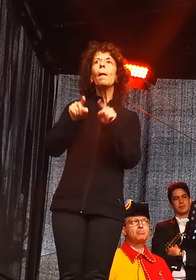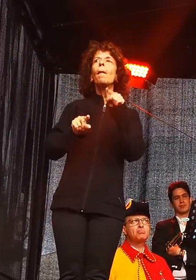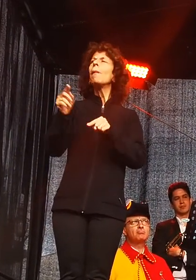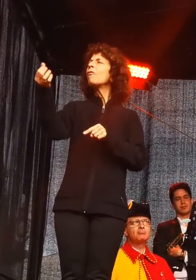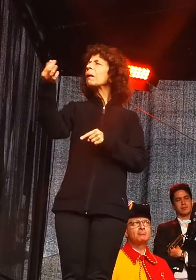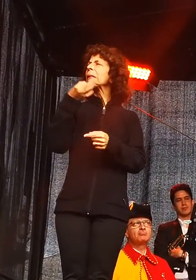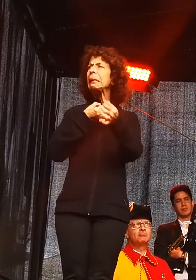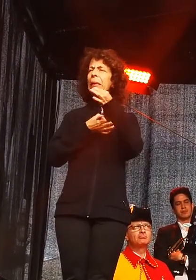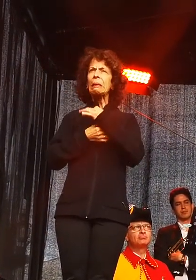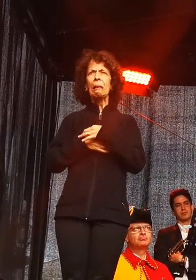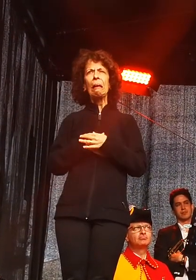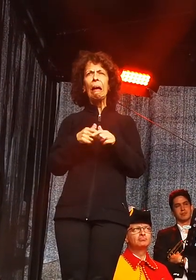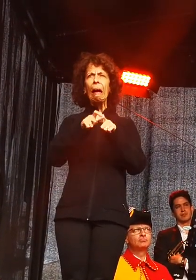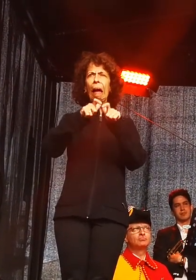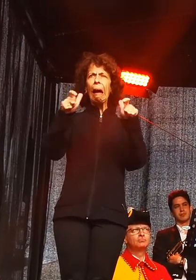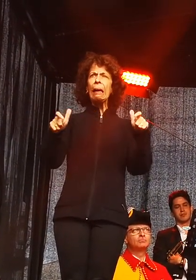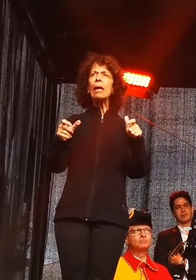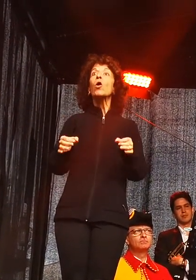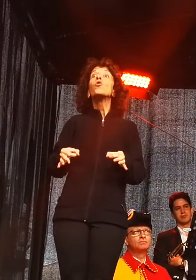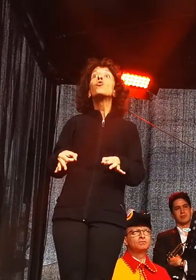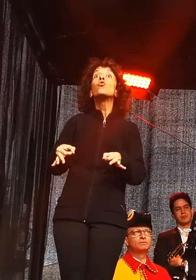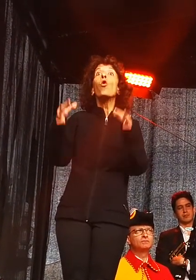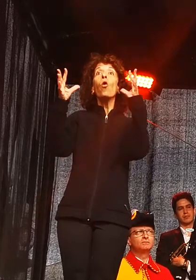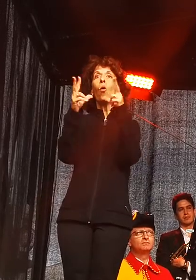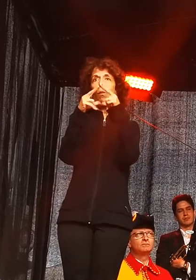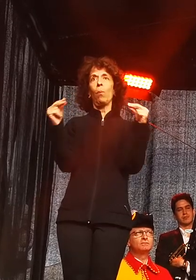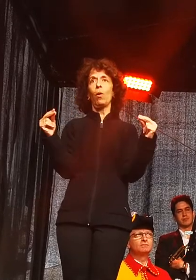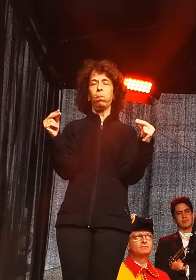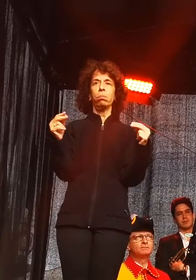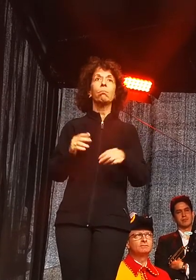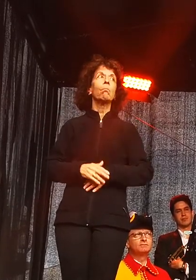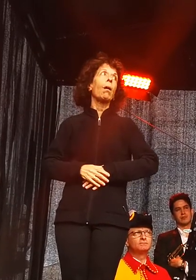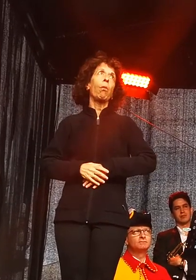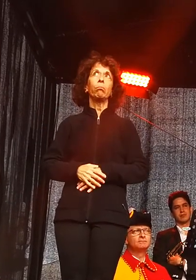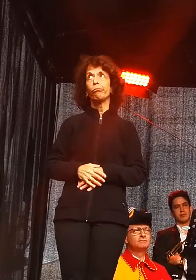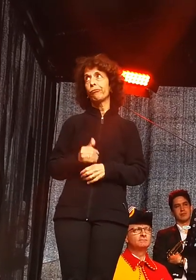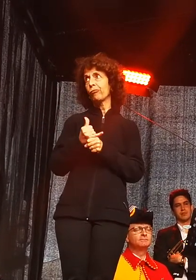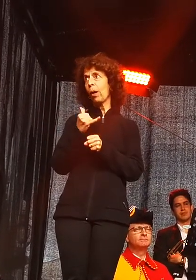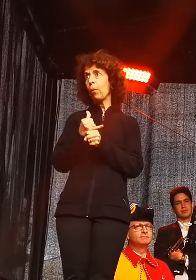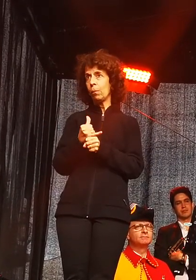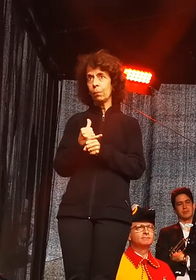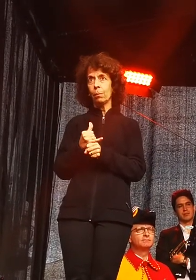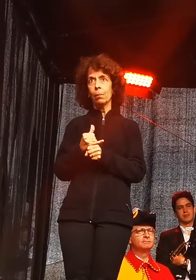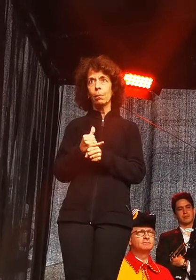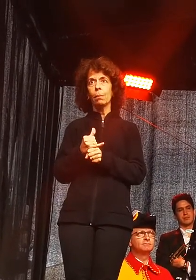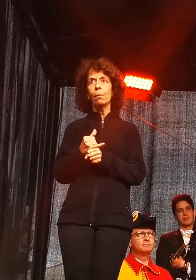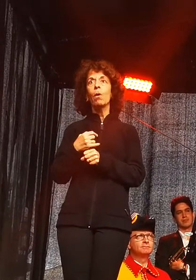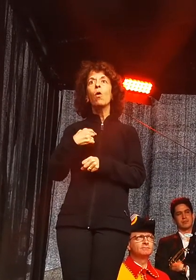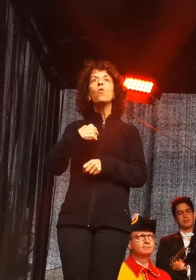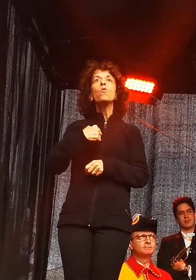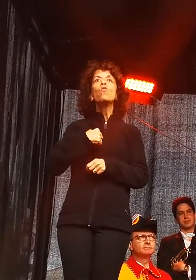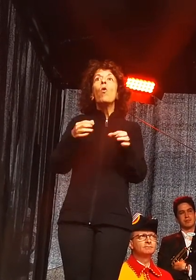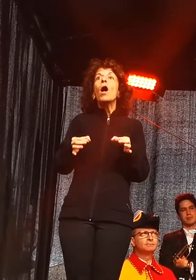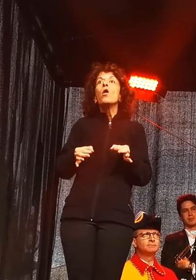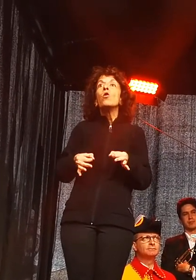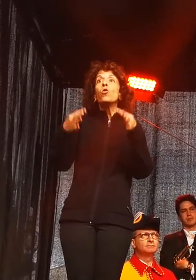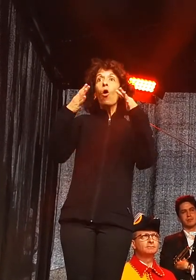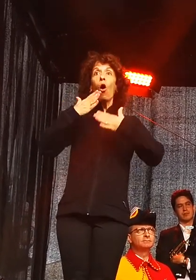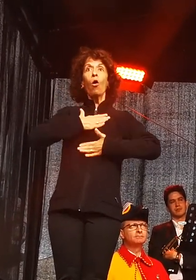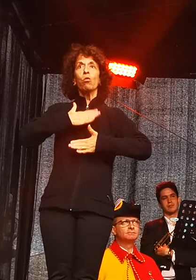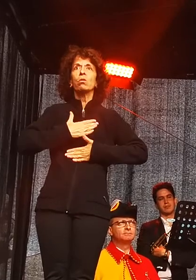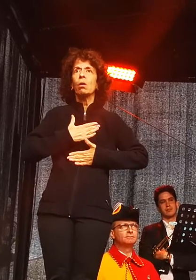des gens qui disent « Oh, le lac, il est trop propre. » Il est trop propre. Bon, je pense c'est comme si on me dit « Moi, je suis trop heureux, je suis trop